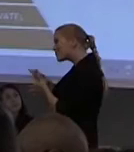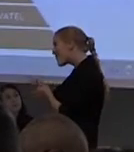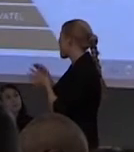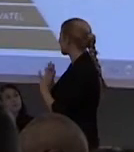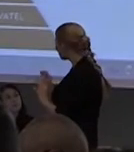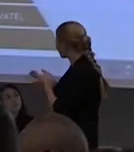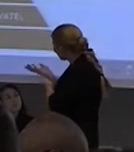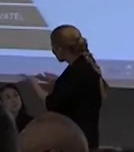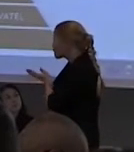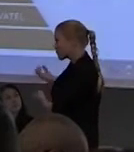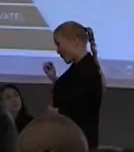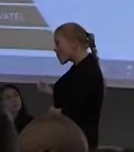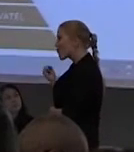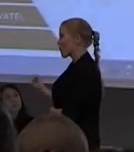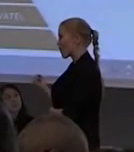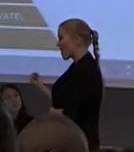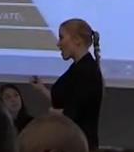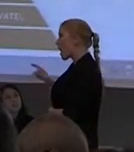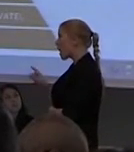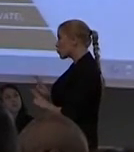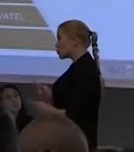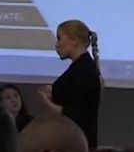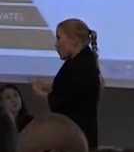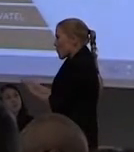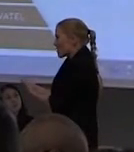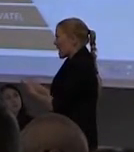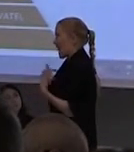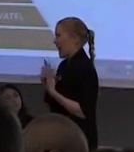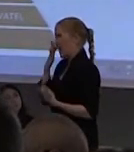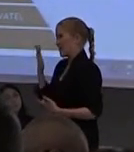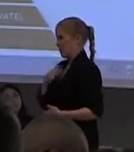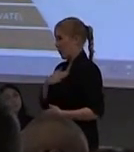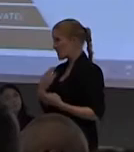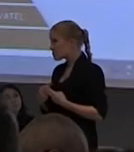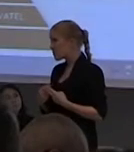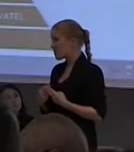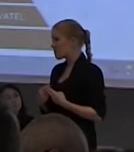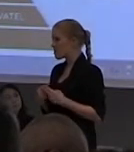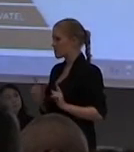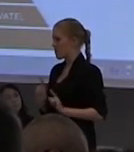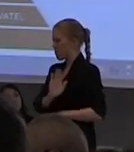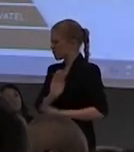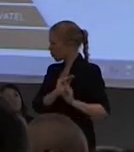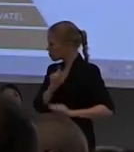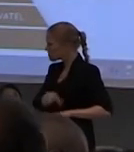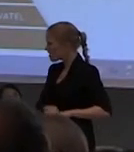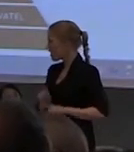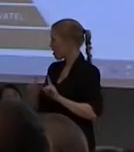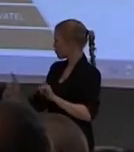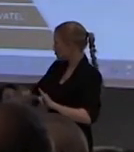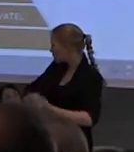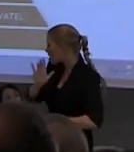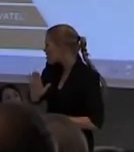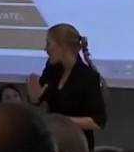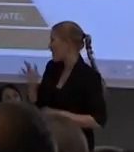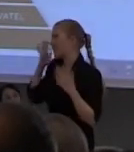ze které pochází, takže tady bych mohla podle mě pomoct. Ale moc nevím, co všechno můžu a hlavně bych nechtěla štvát Janu. Protože